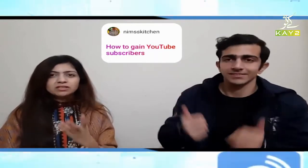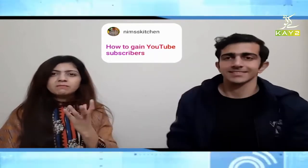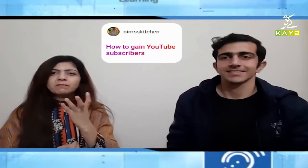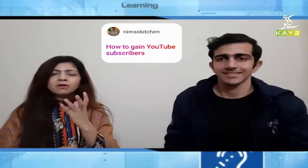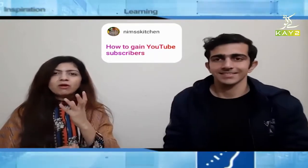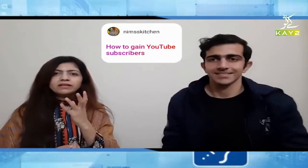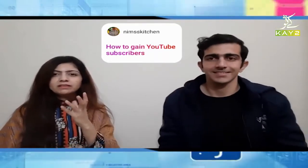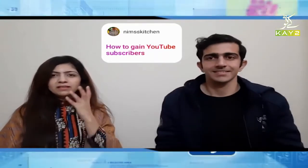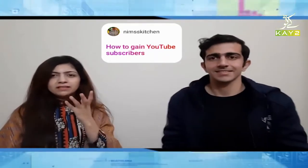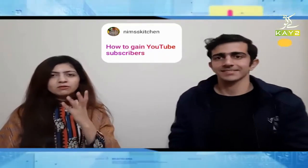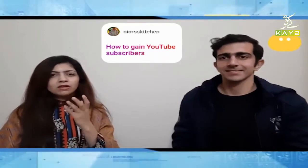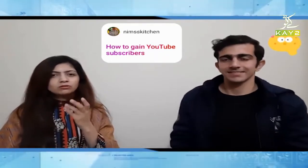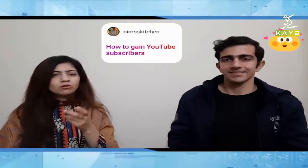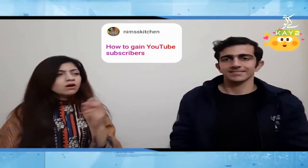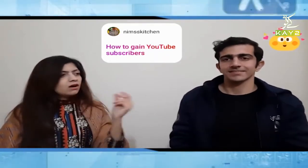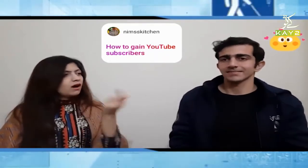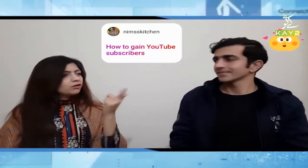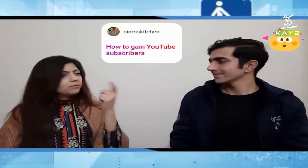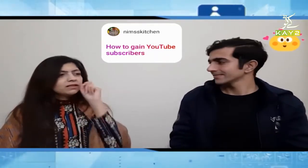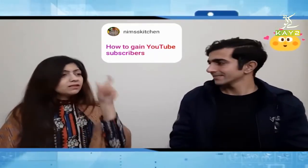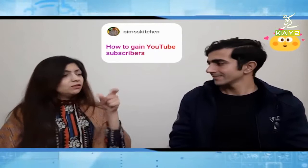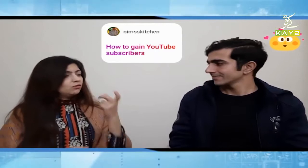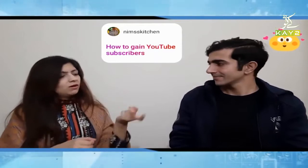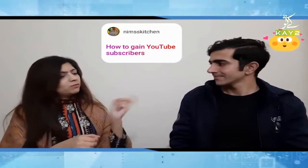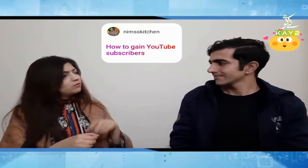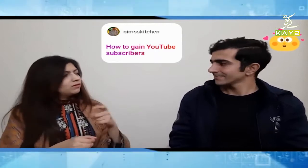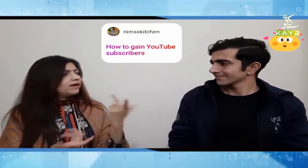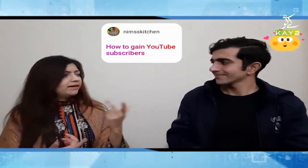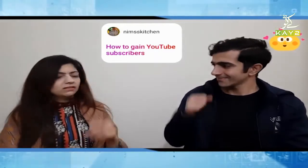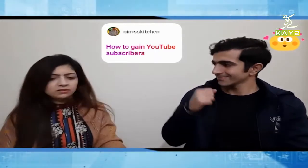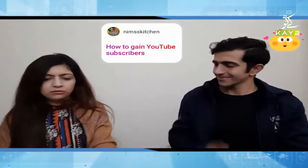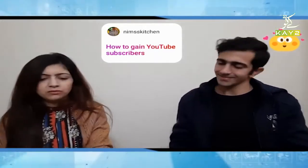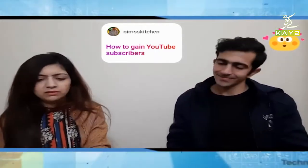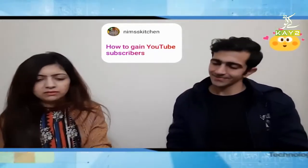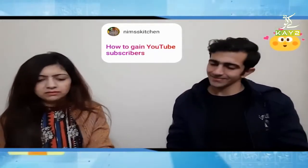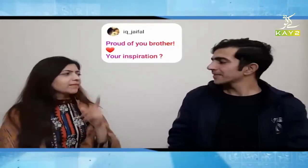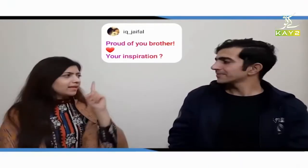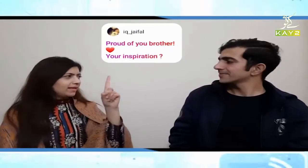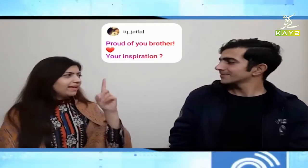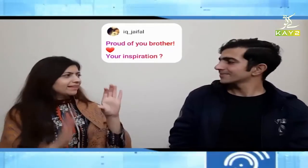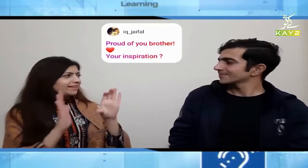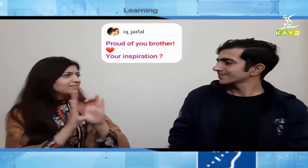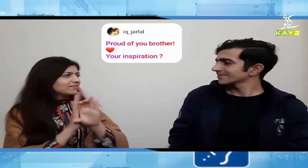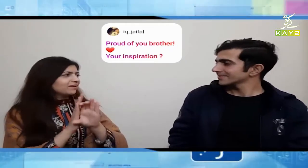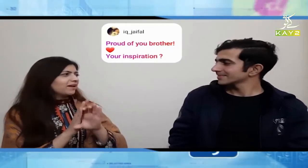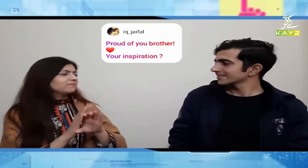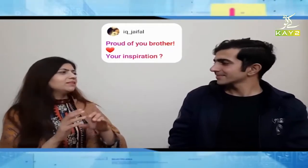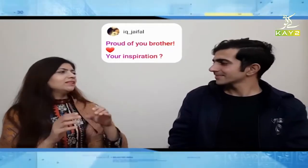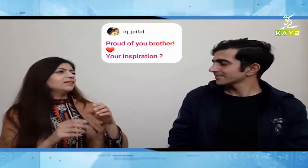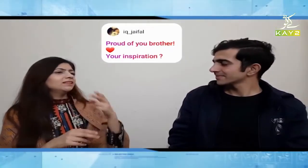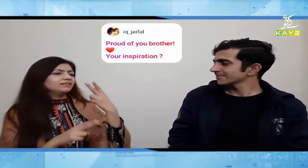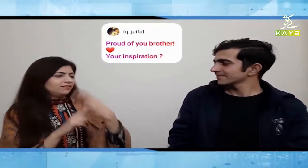होना चाहिए। जब आपका कंटेंट क्रिएटिव होगा तो ऑटोमेटिकली लोग आपको ऐड करना शुरू कर देंगे। एक